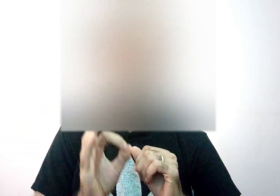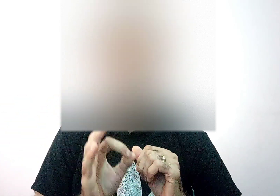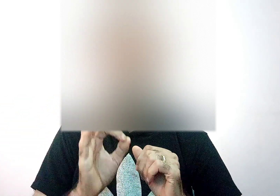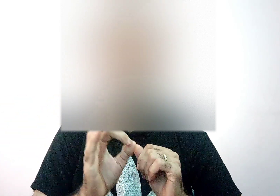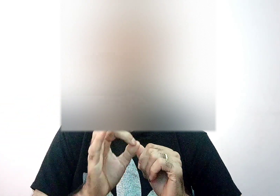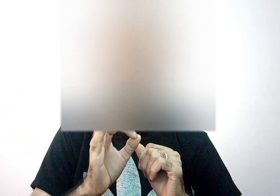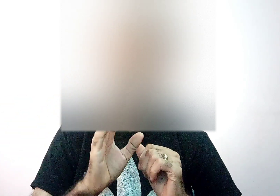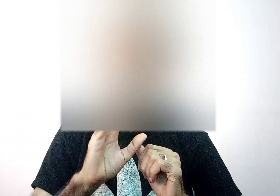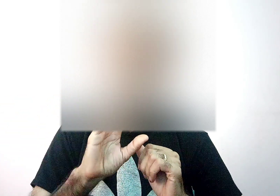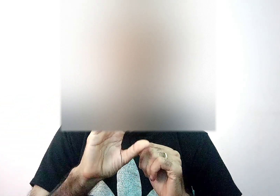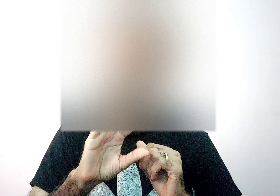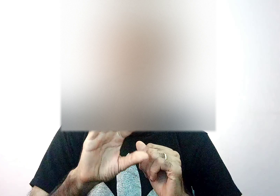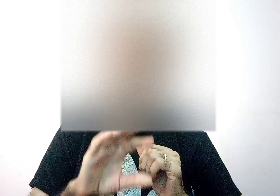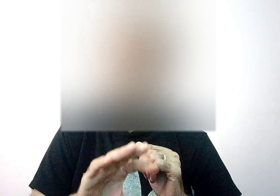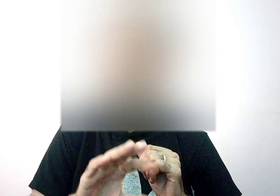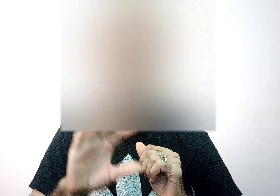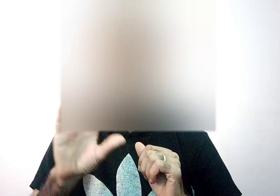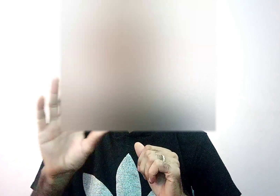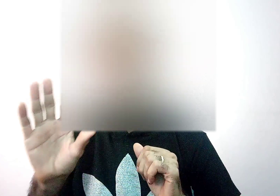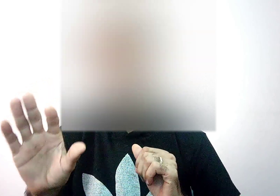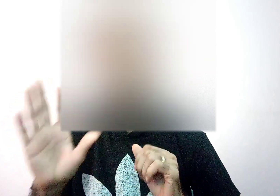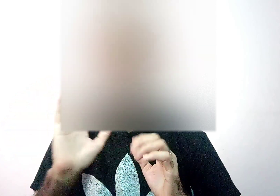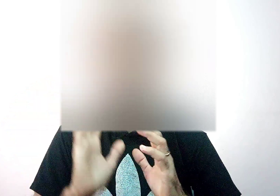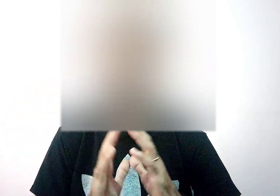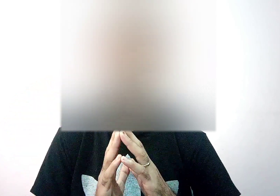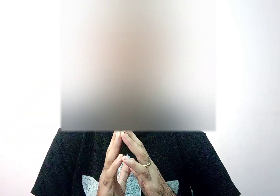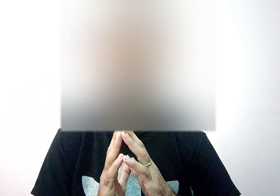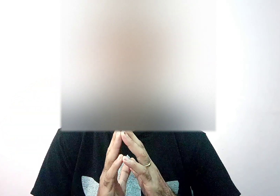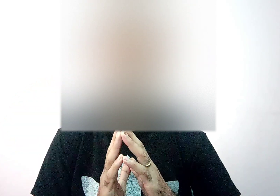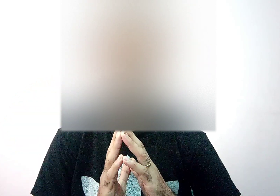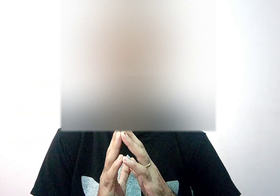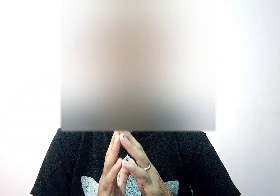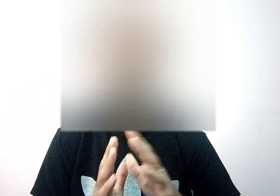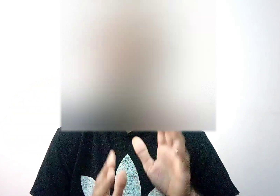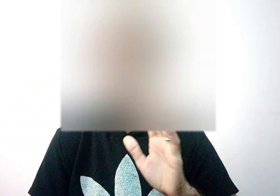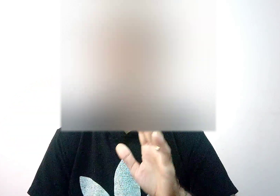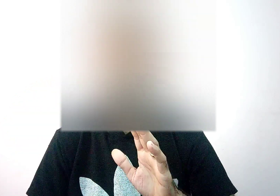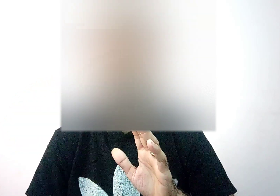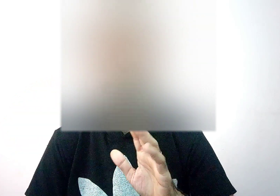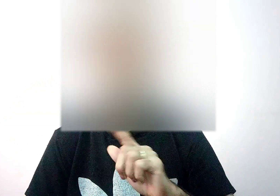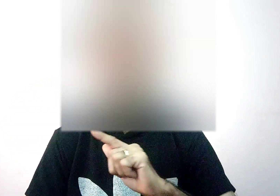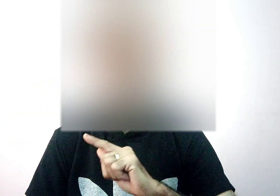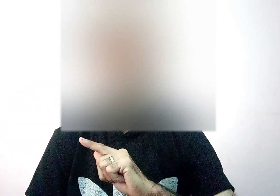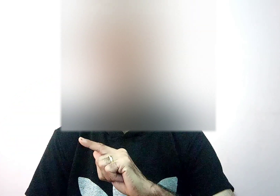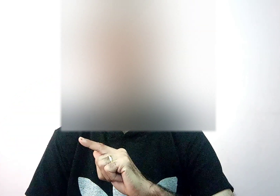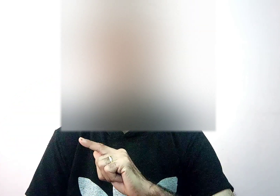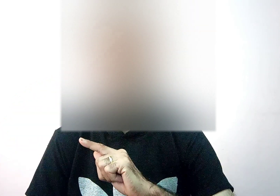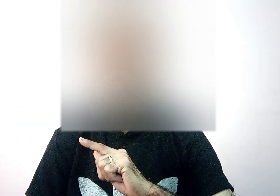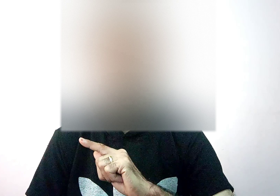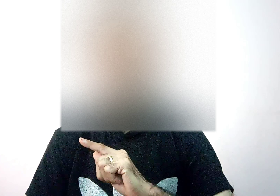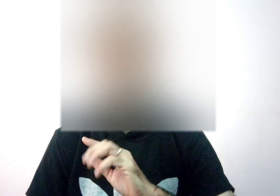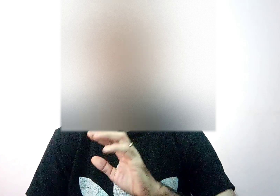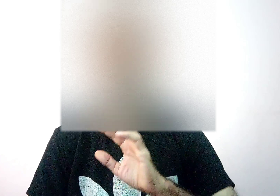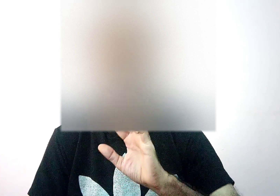العلاقات بين الامارات وبين اسرائيل، وبعدها او خلال من اسبوعين كان في